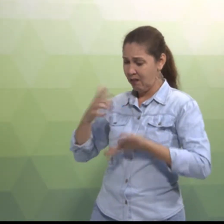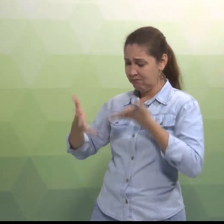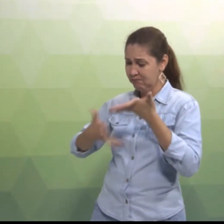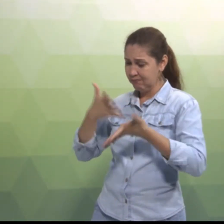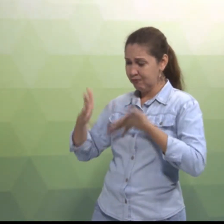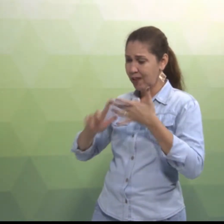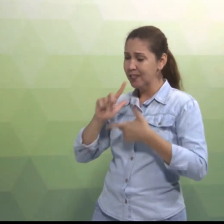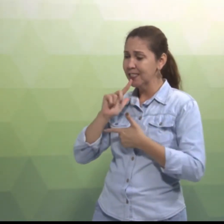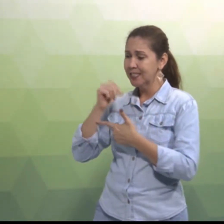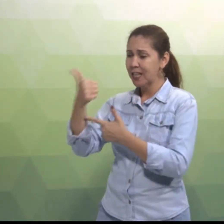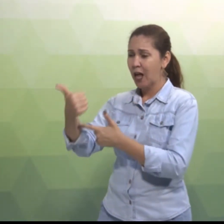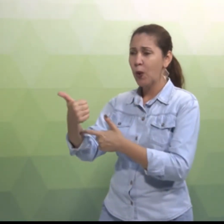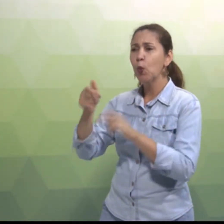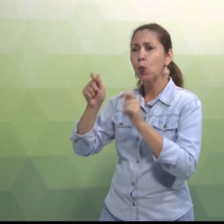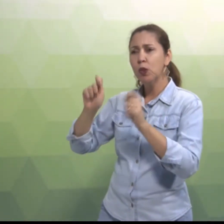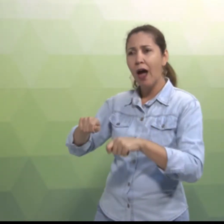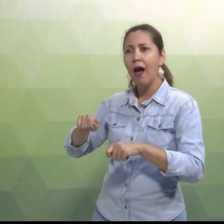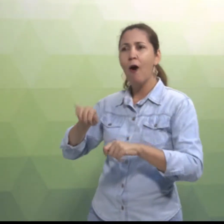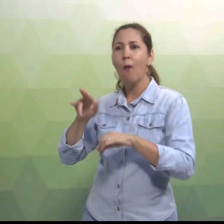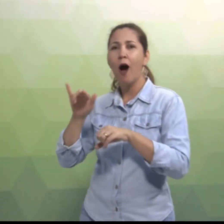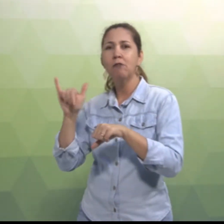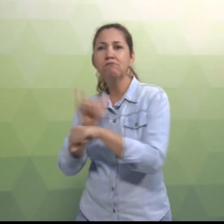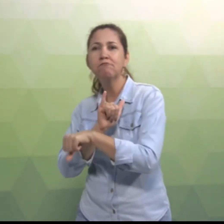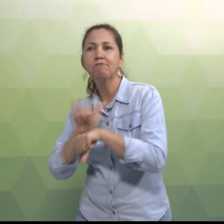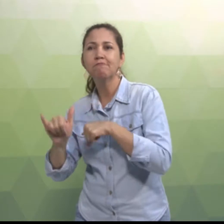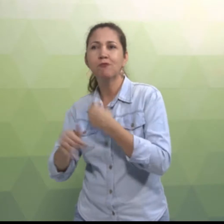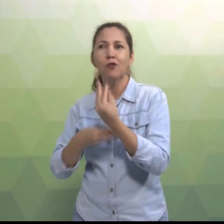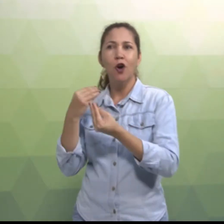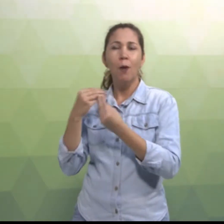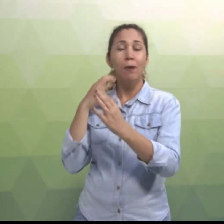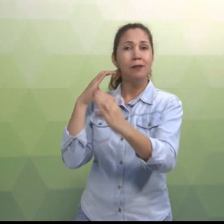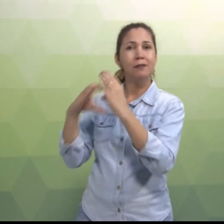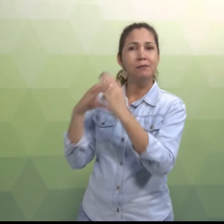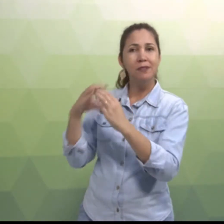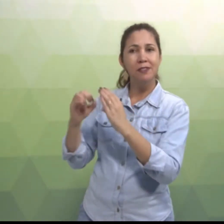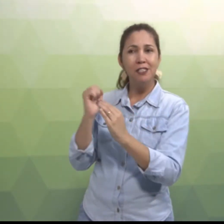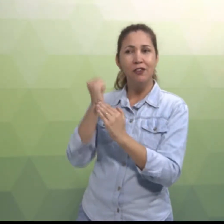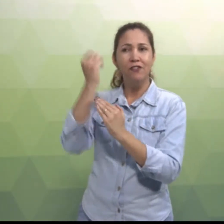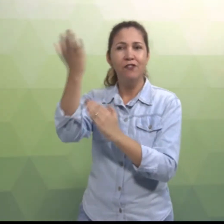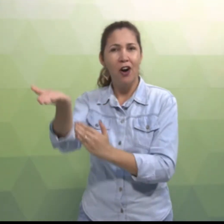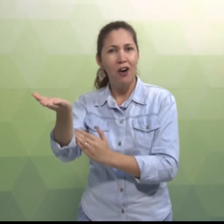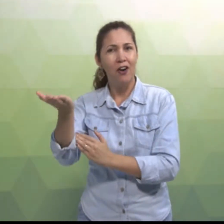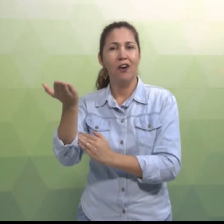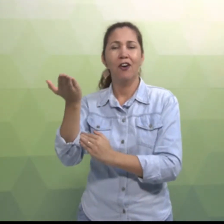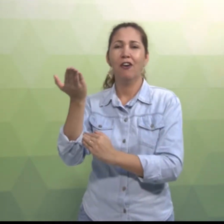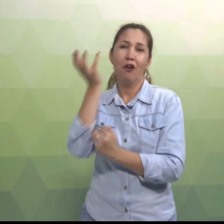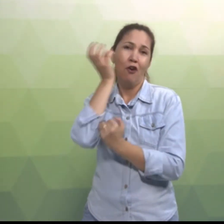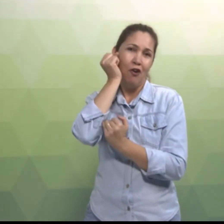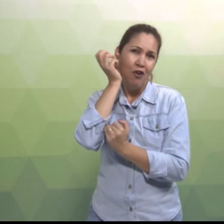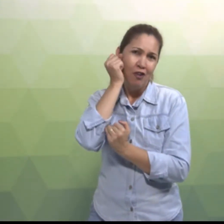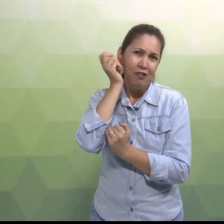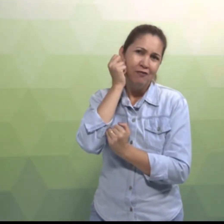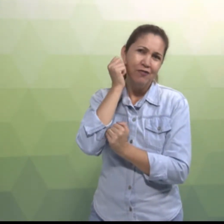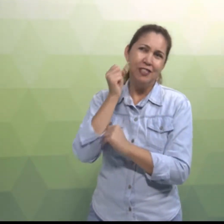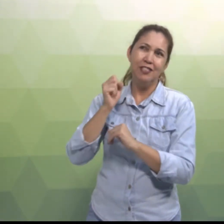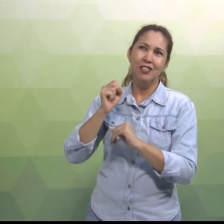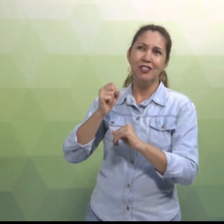uma vez que ele utiliza a língua de sinais como sua primeira língua. Ele tem estratégias comunicacionais para comunicar